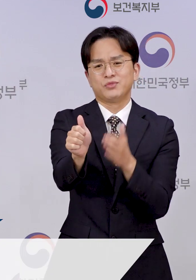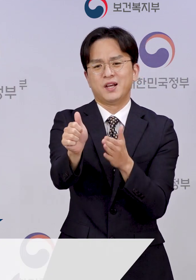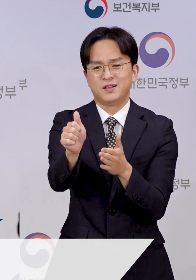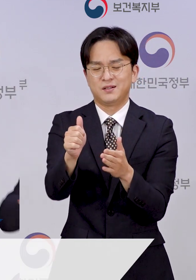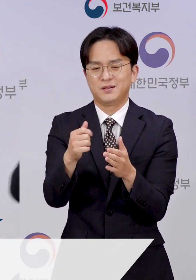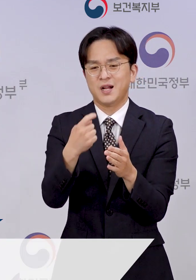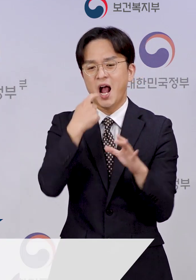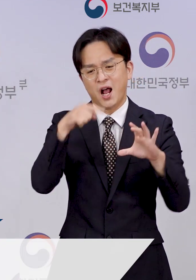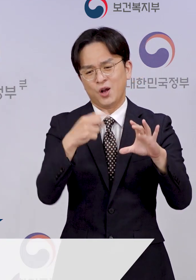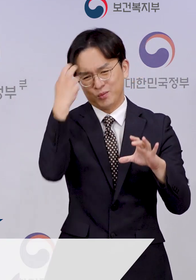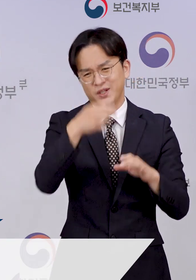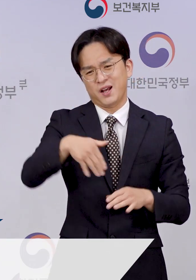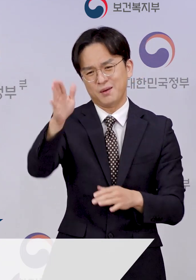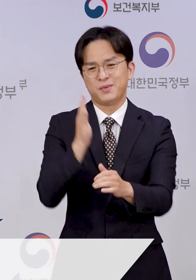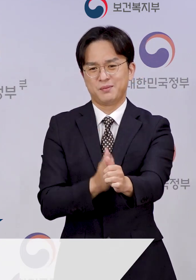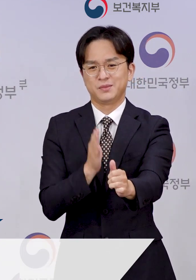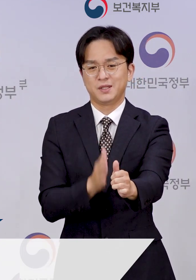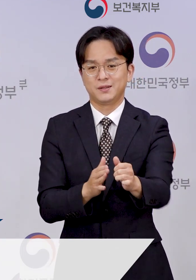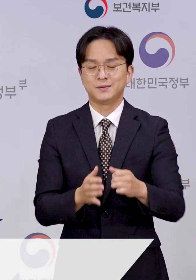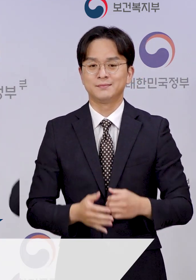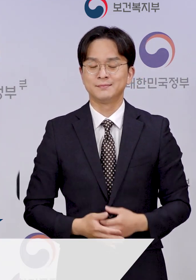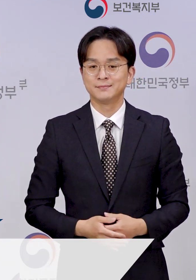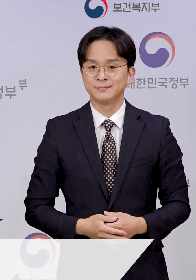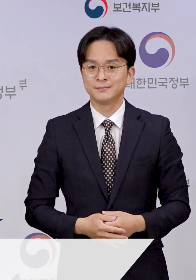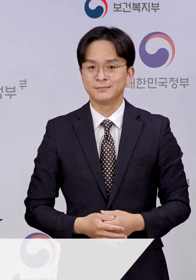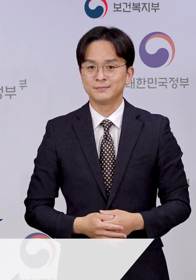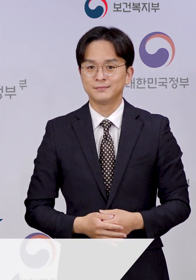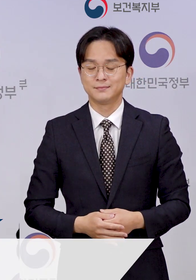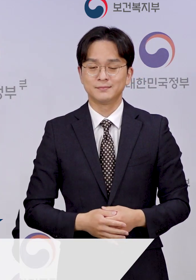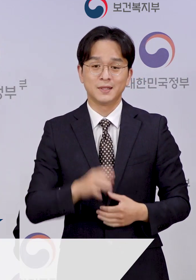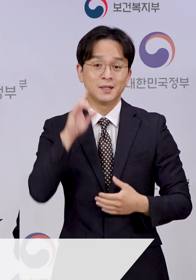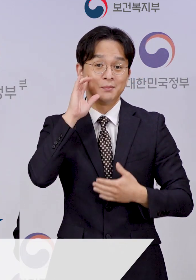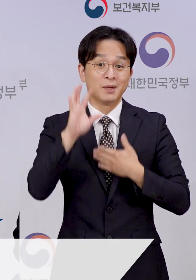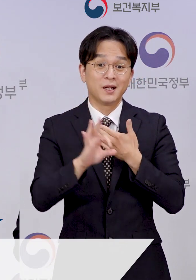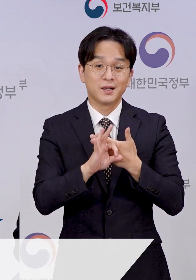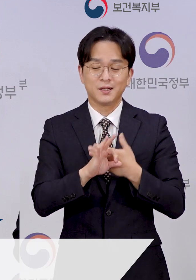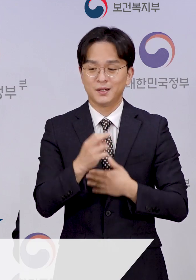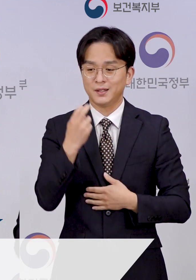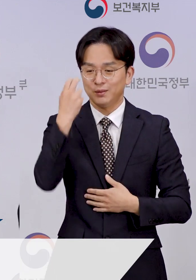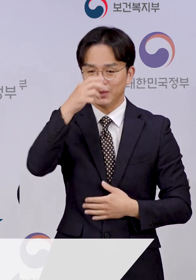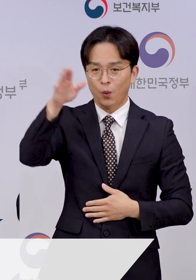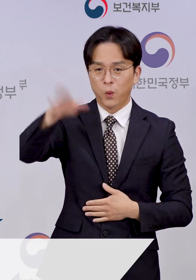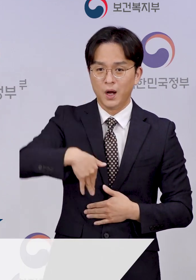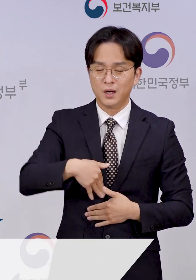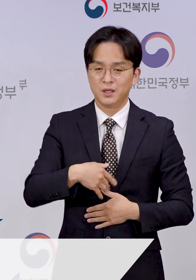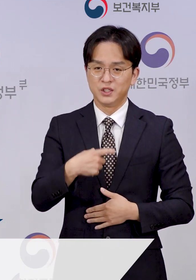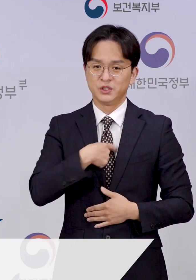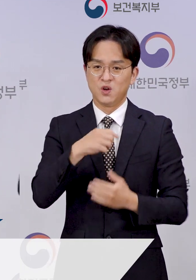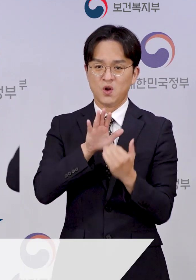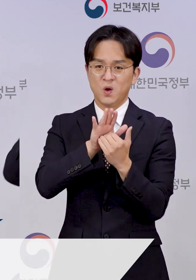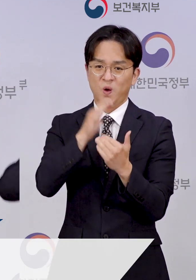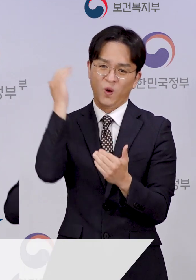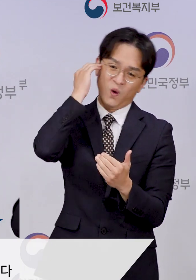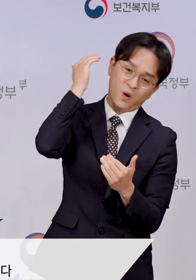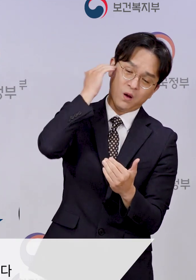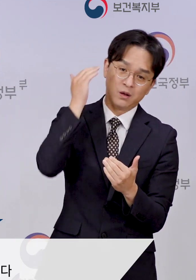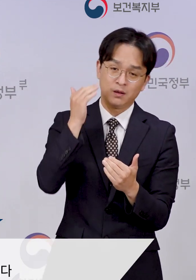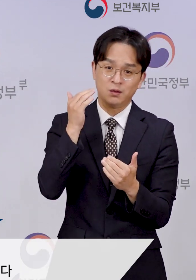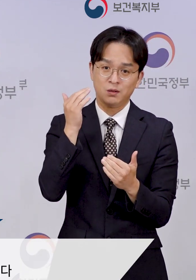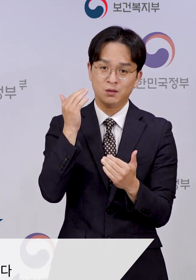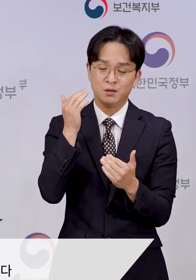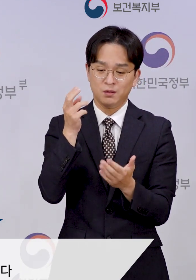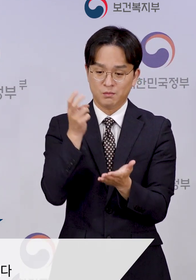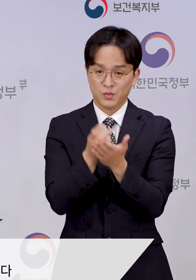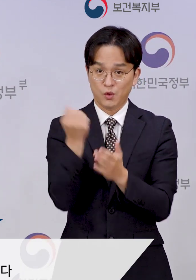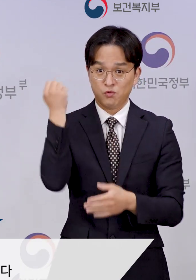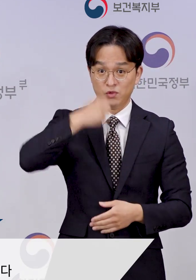역학조사와 격리 통보, 진단검사 실시 등 필수적인 방역 조치에 불응하거나 방해하는 행위는 우리 사회